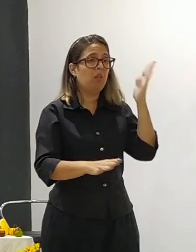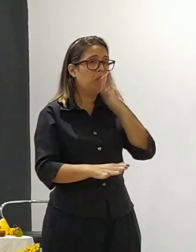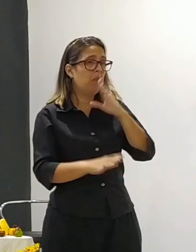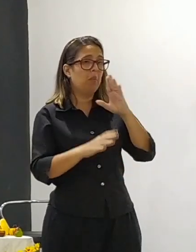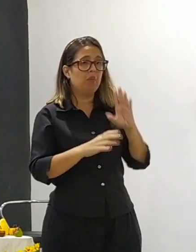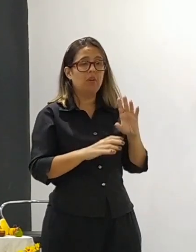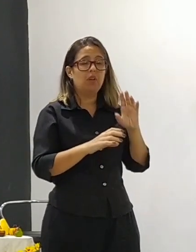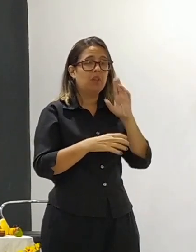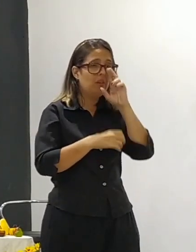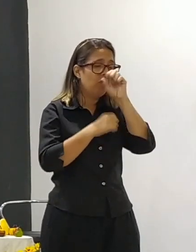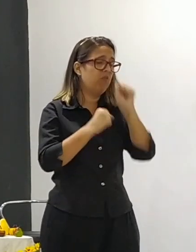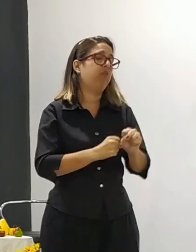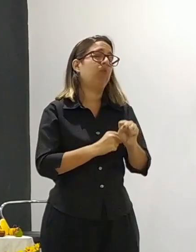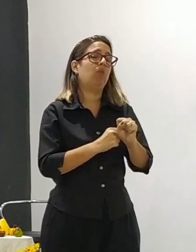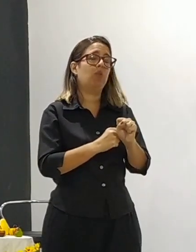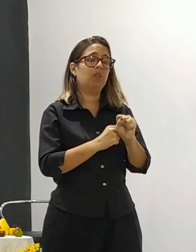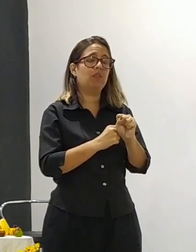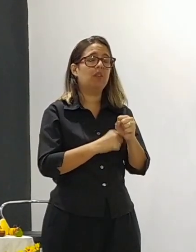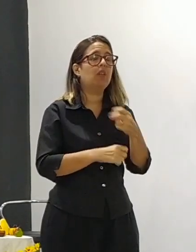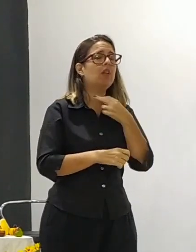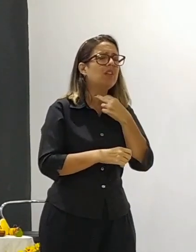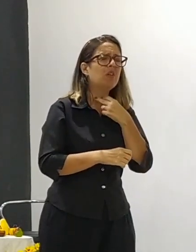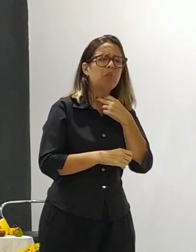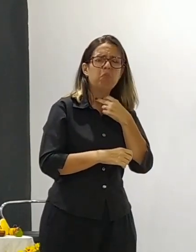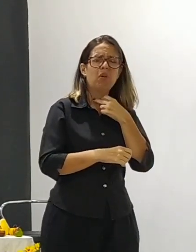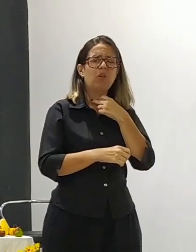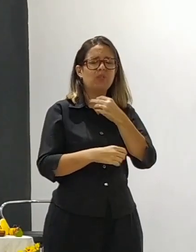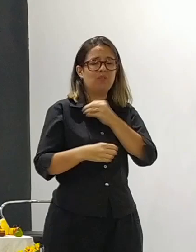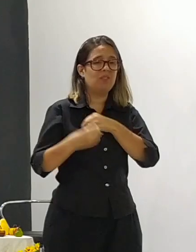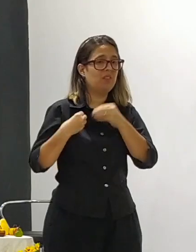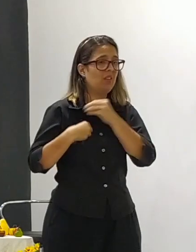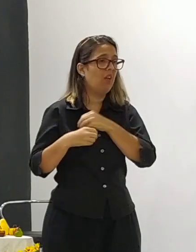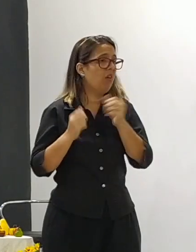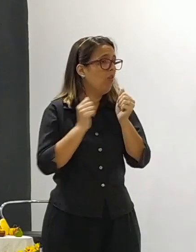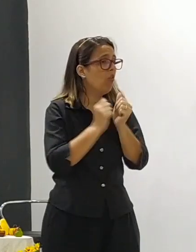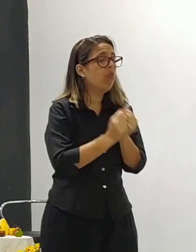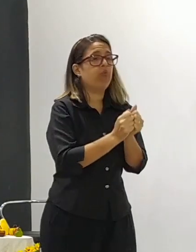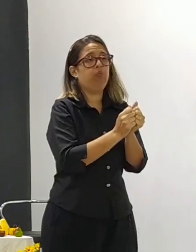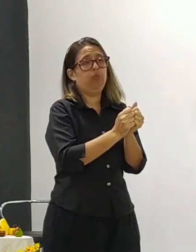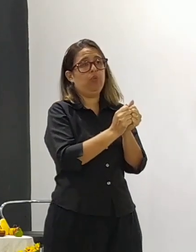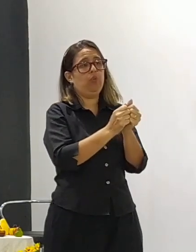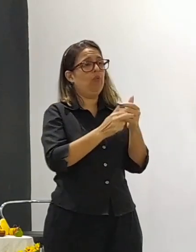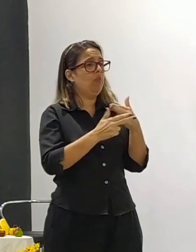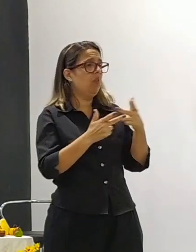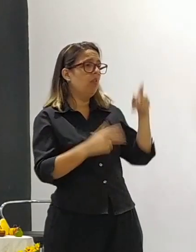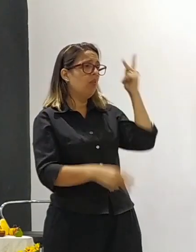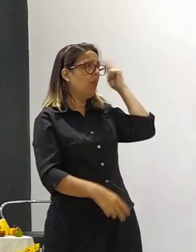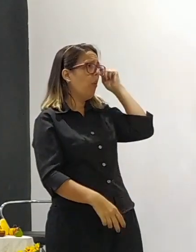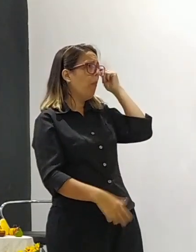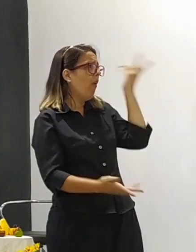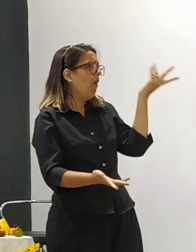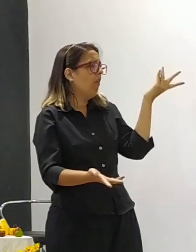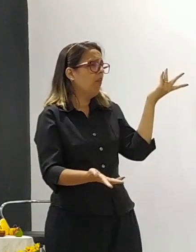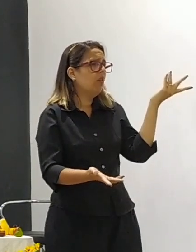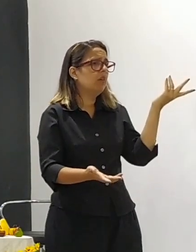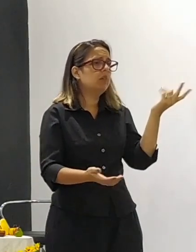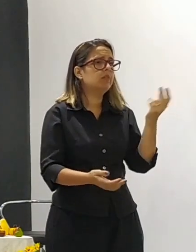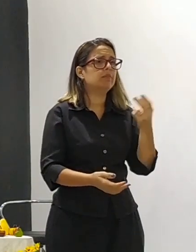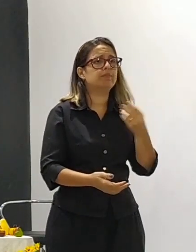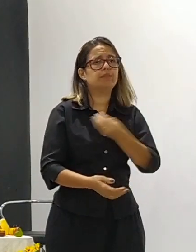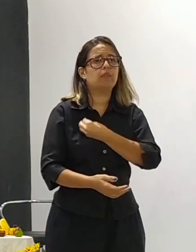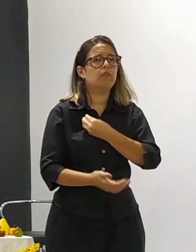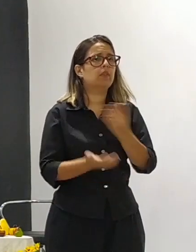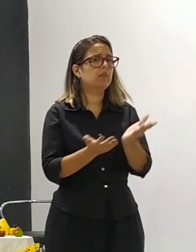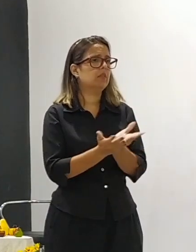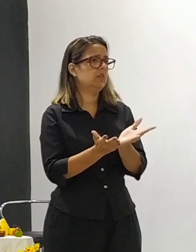dá força. Eu não posso mais conviver com o pecado como se fosse coisa normal e natural na vida do